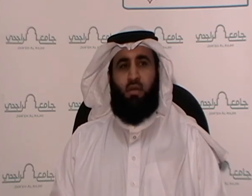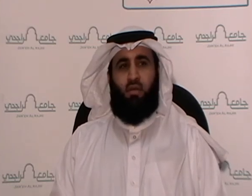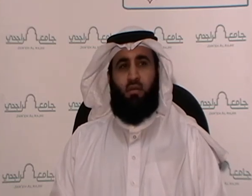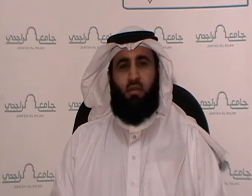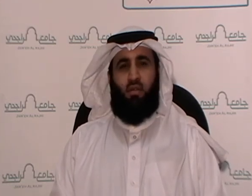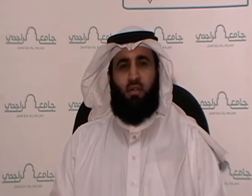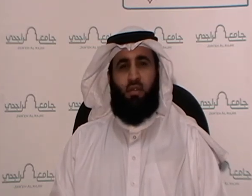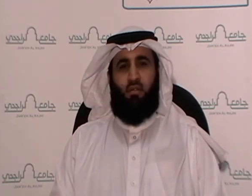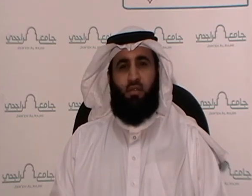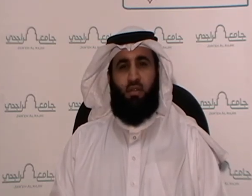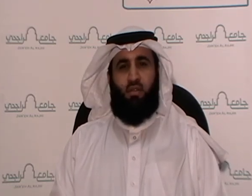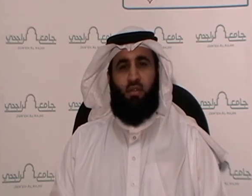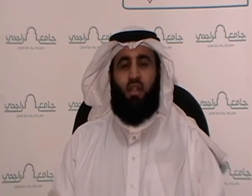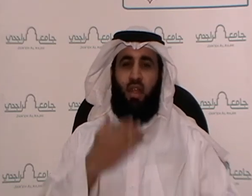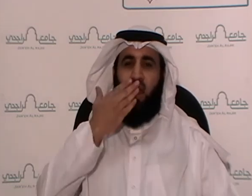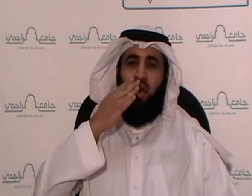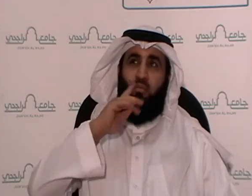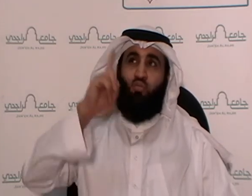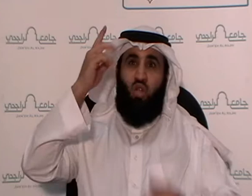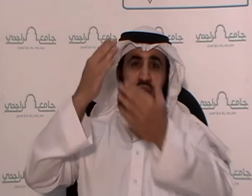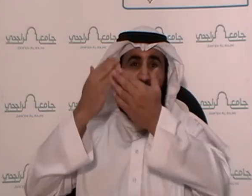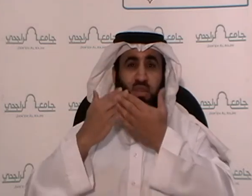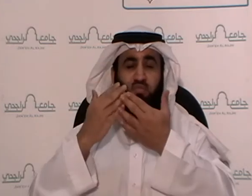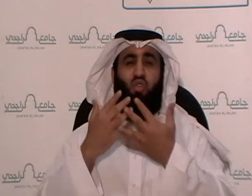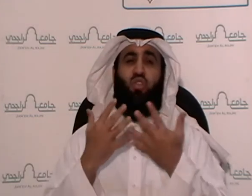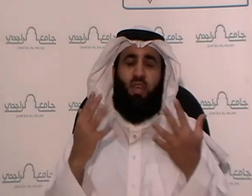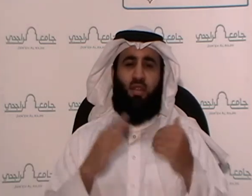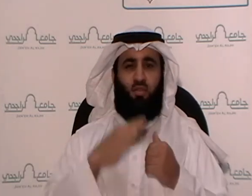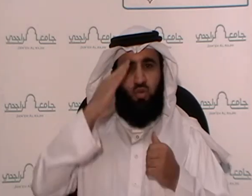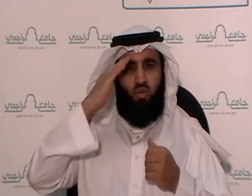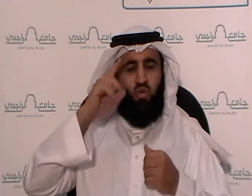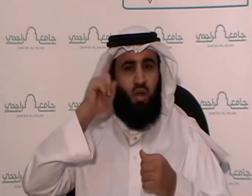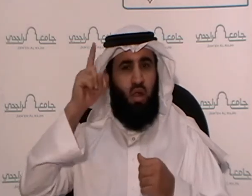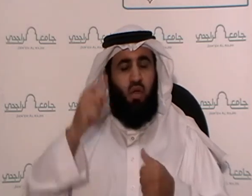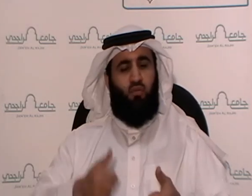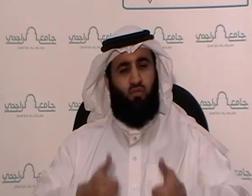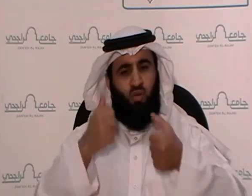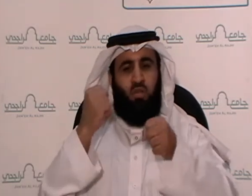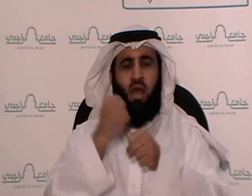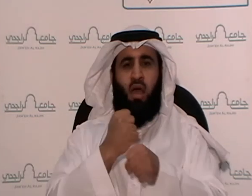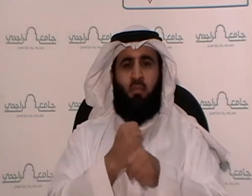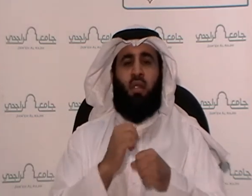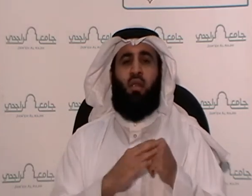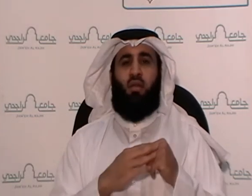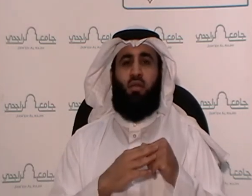الحمد لله على إحسانه، والشكر له على توفيقه وامتنانه، وأشهد أن